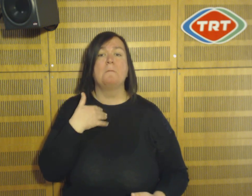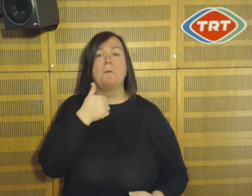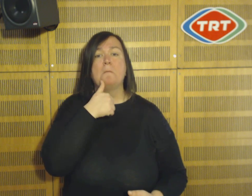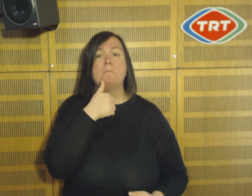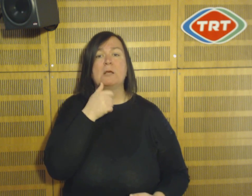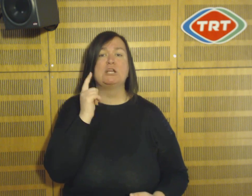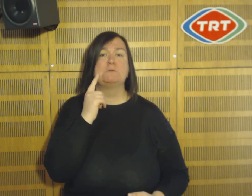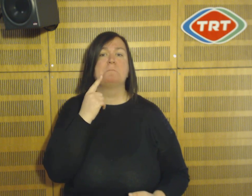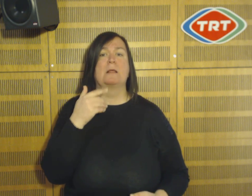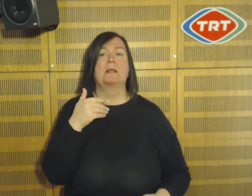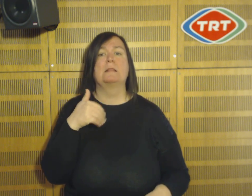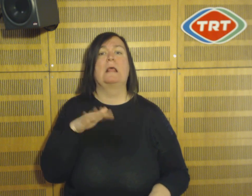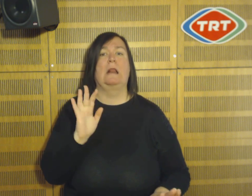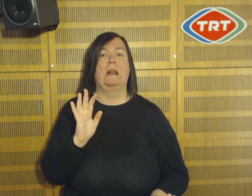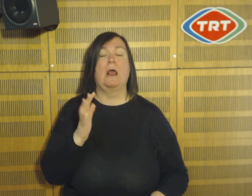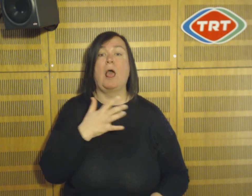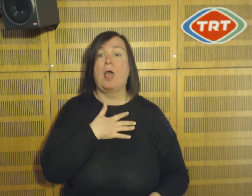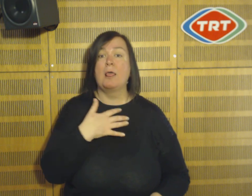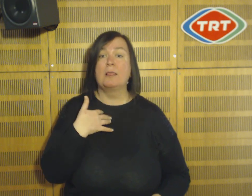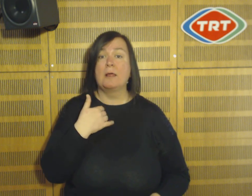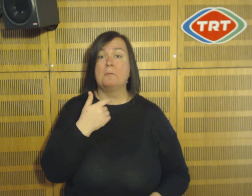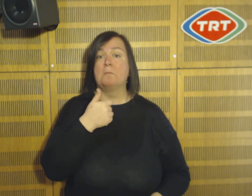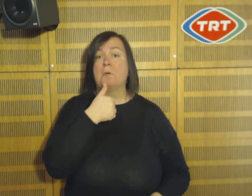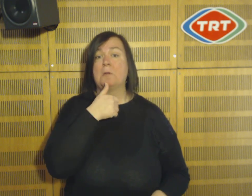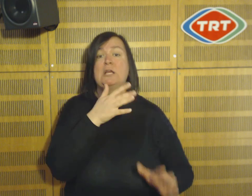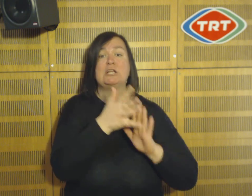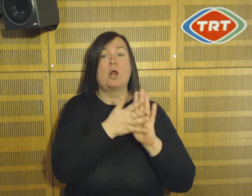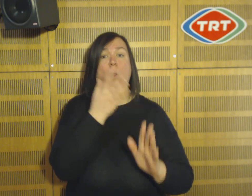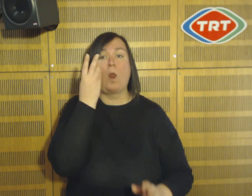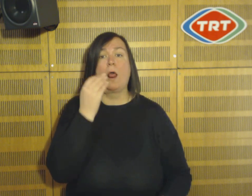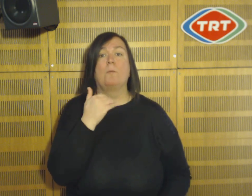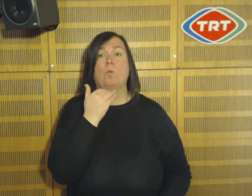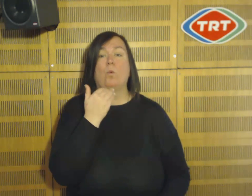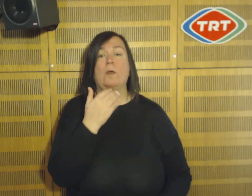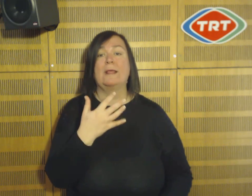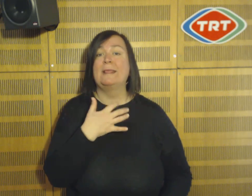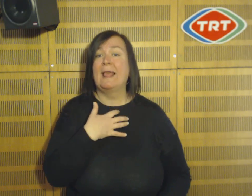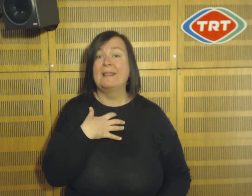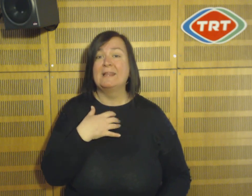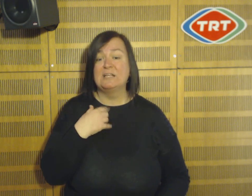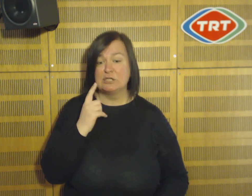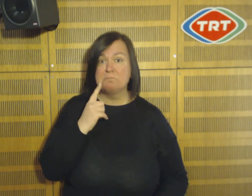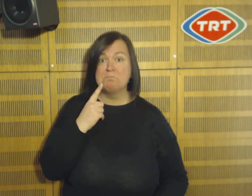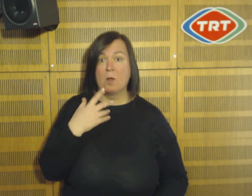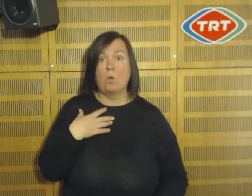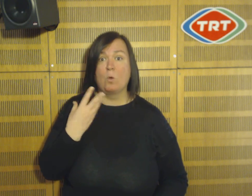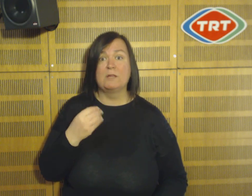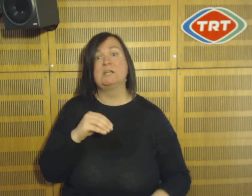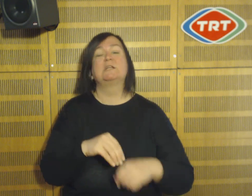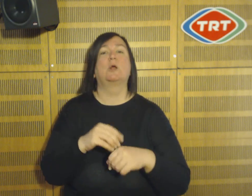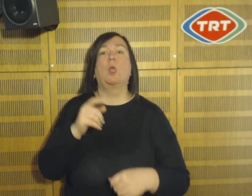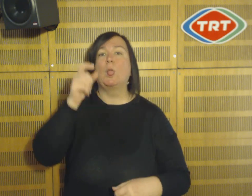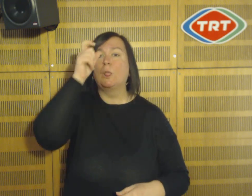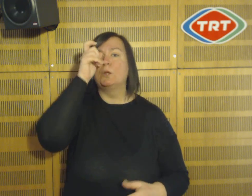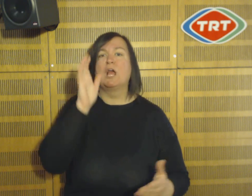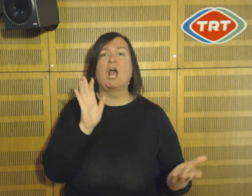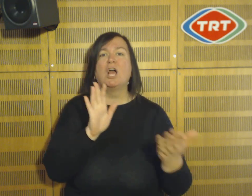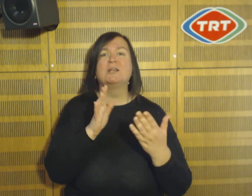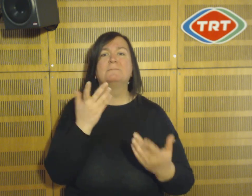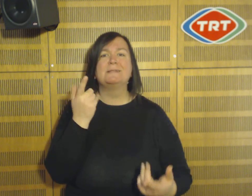n3üro anne babasından işaretle öğrenemiyor kendisi ise işitme engeri olduğu için Aslında Türkçeye karşı herhangi bir sese ait